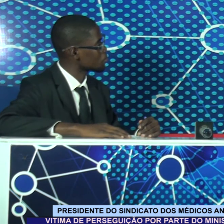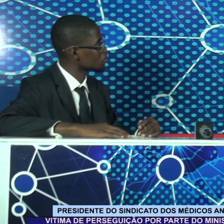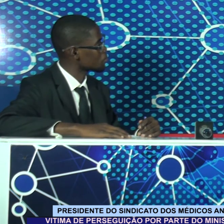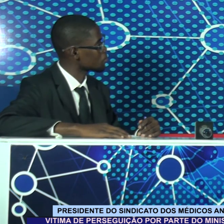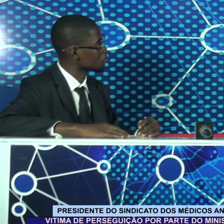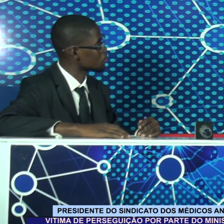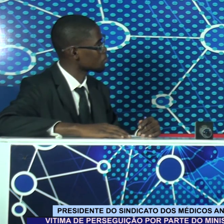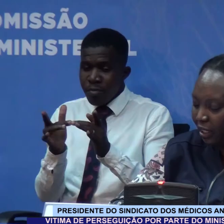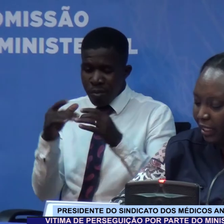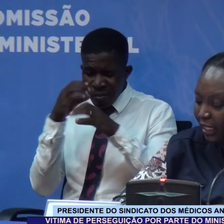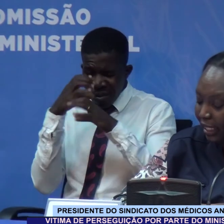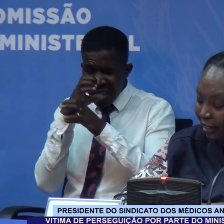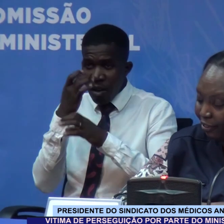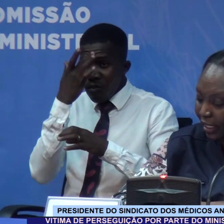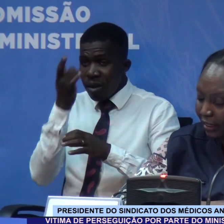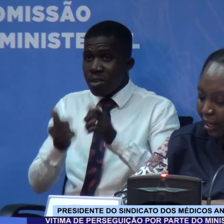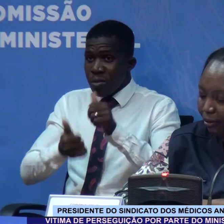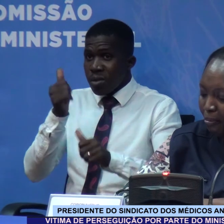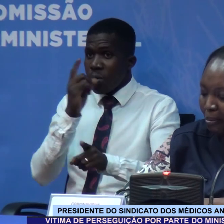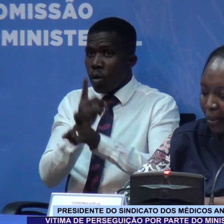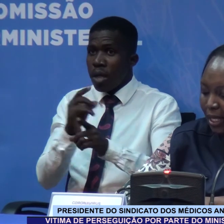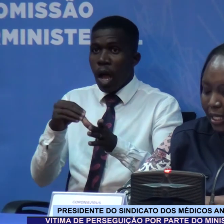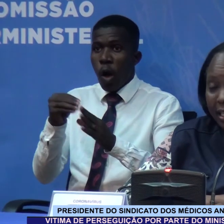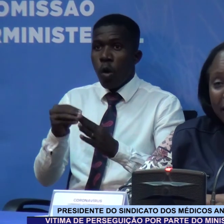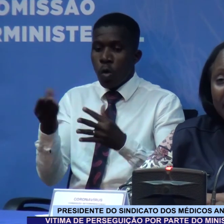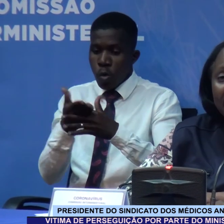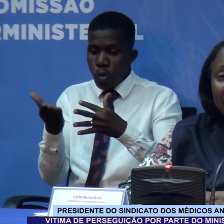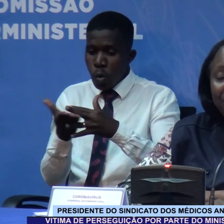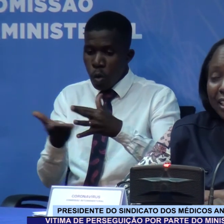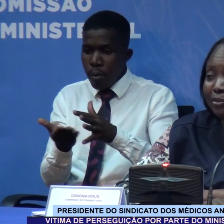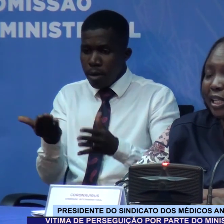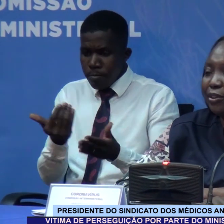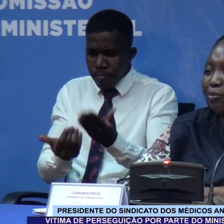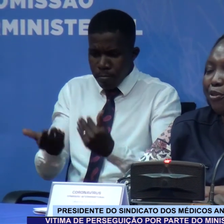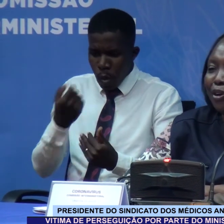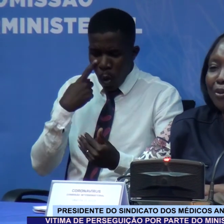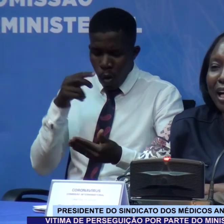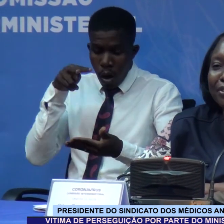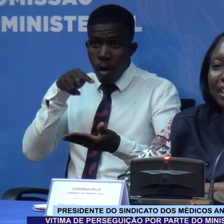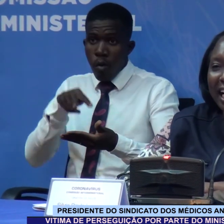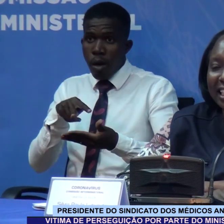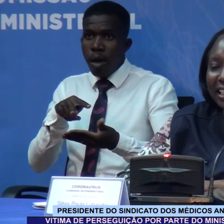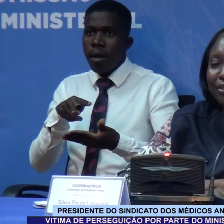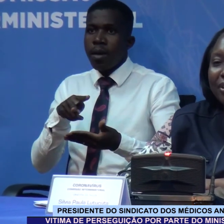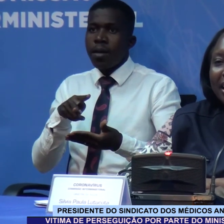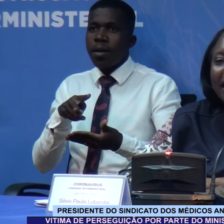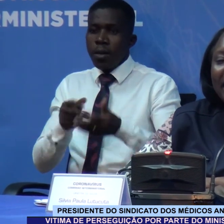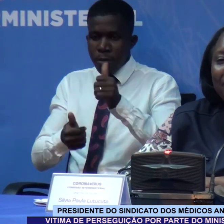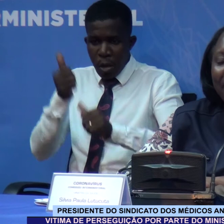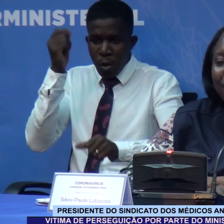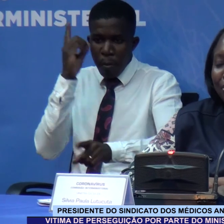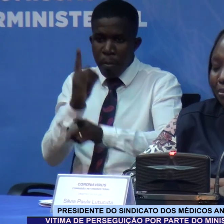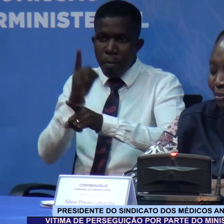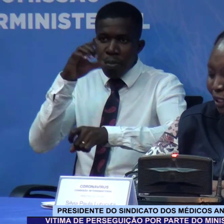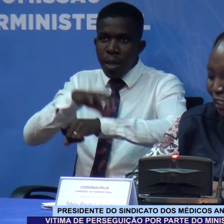sociedade fazer o seu juízo, não é? Porque não estou a acreditar muito sinceramente que o Estado continua a